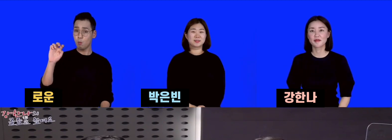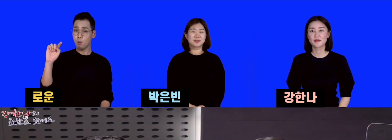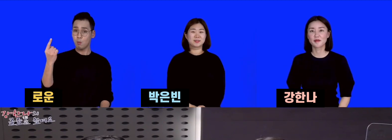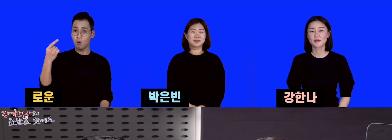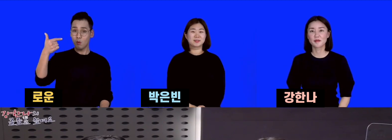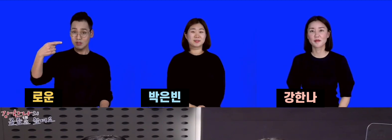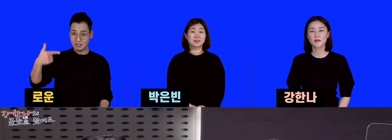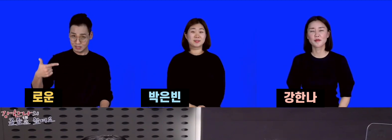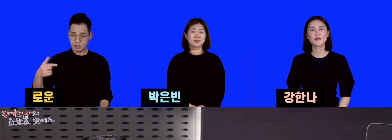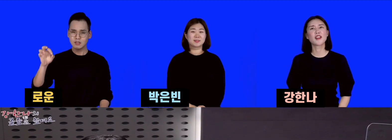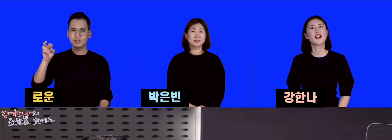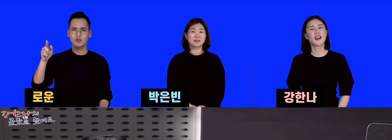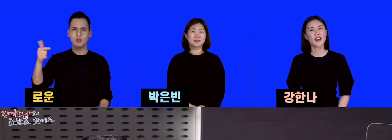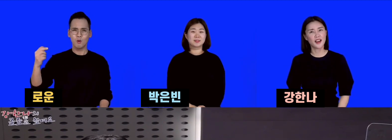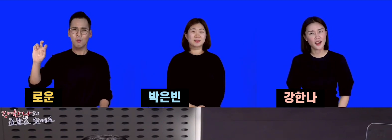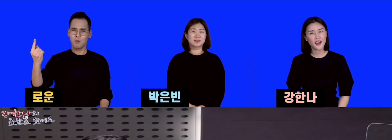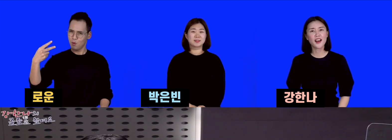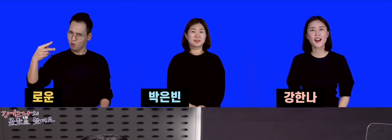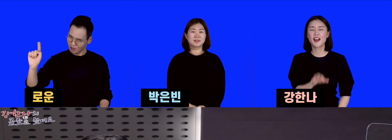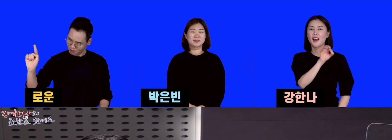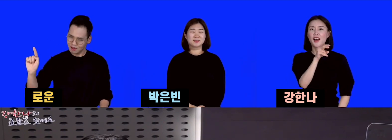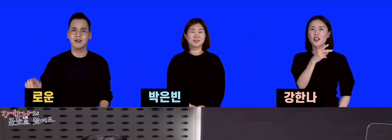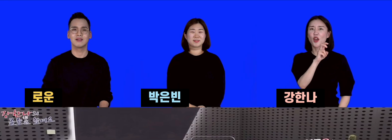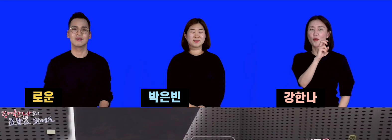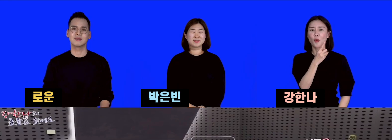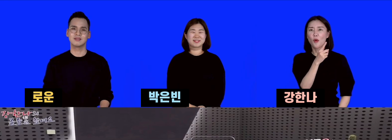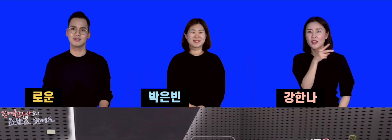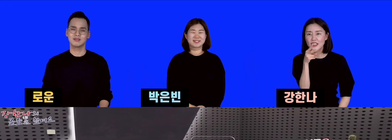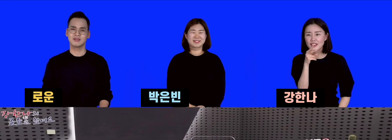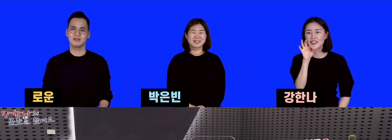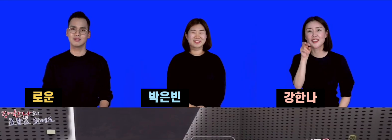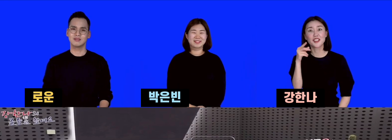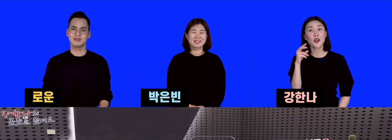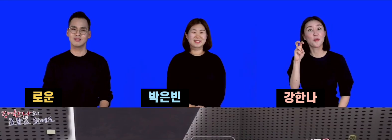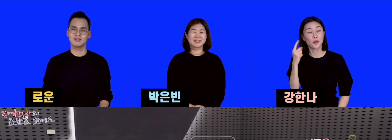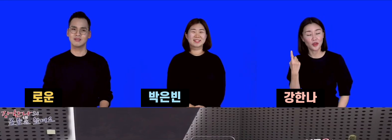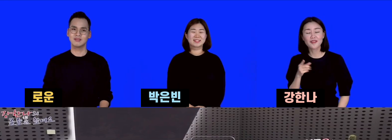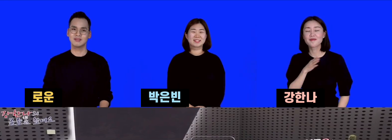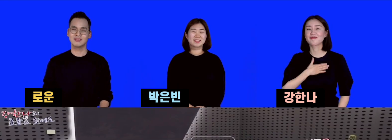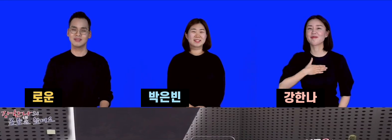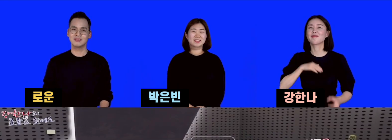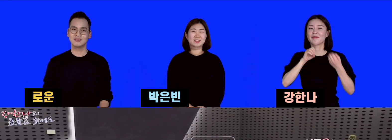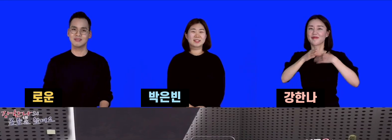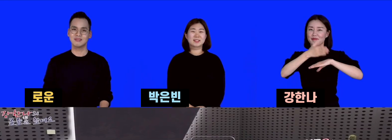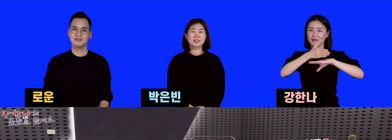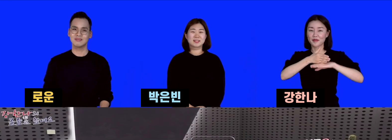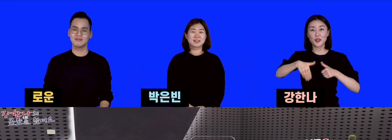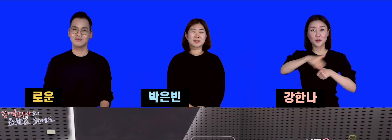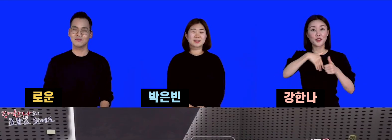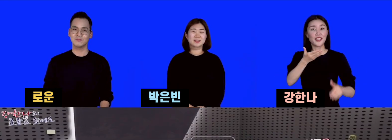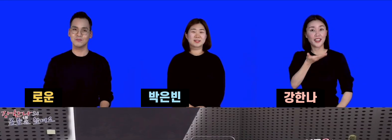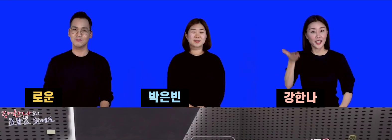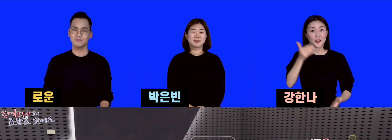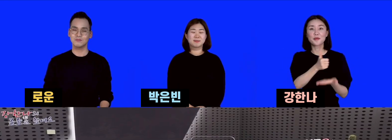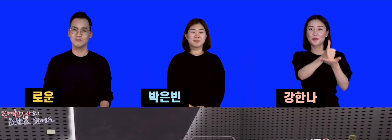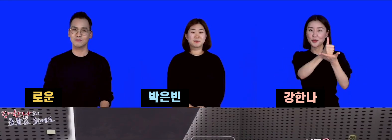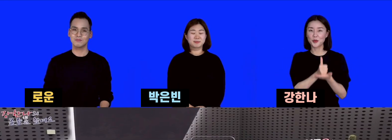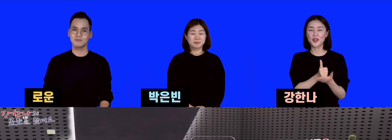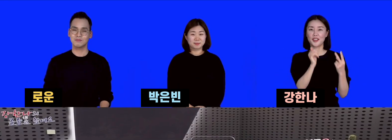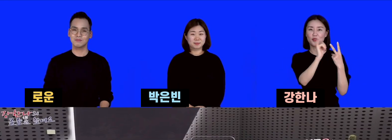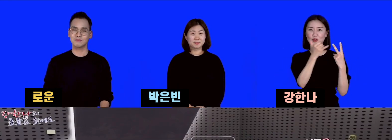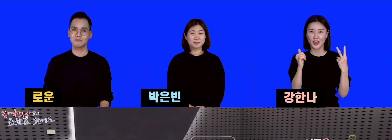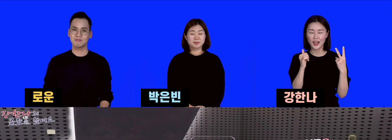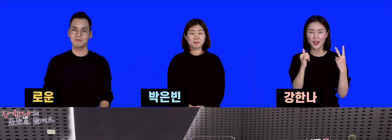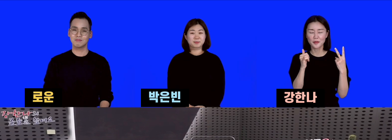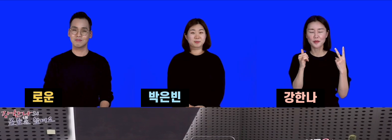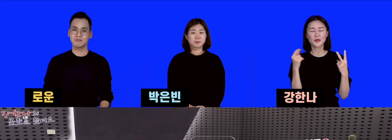연모다 연모는 연모다 좋습니다 오늘 텐션업 초대석 두 배우가